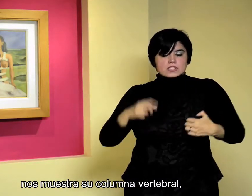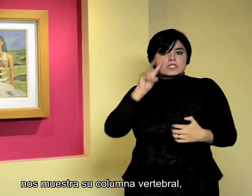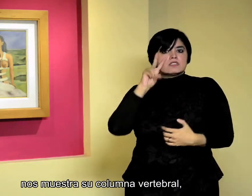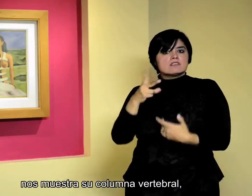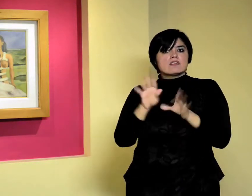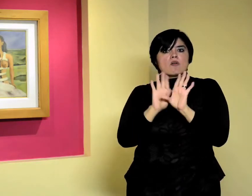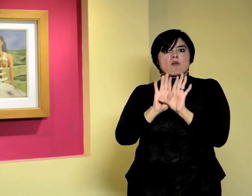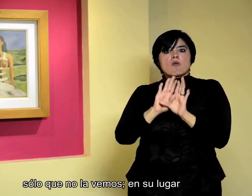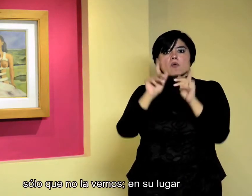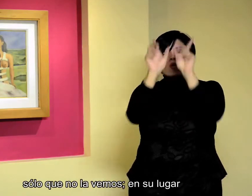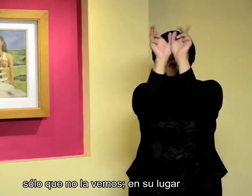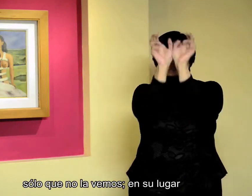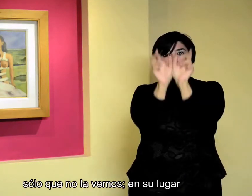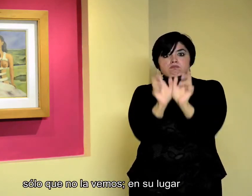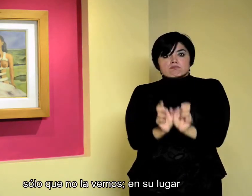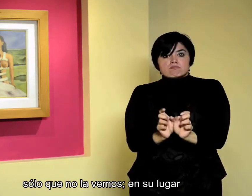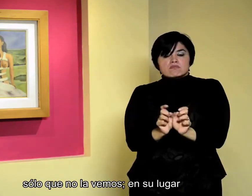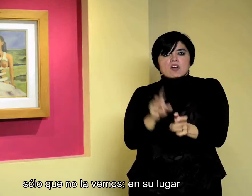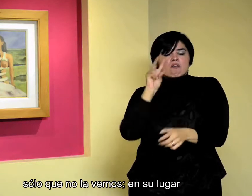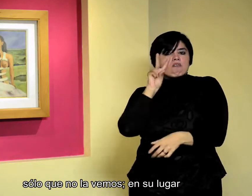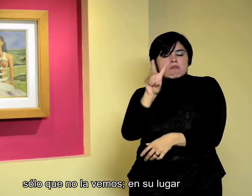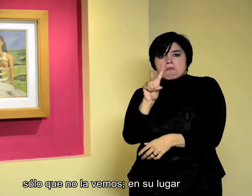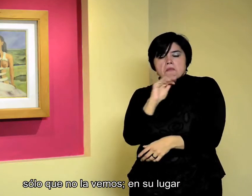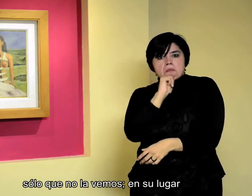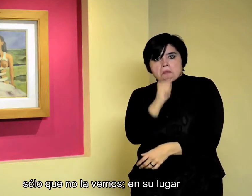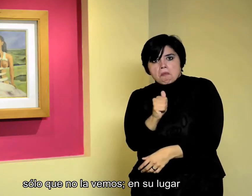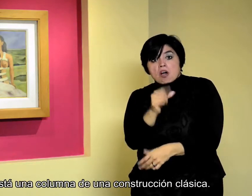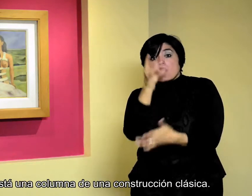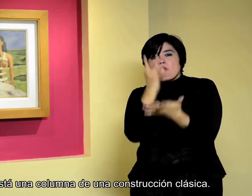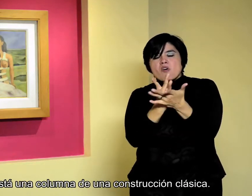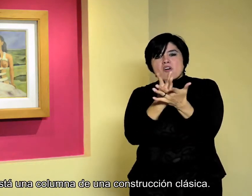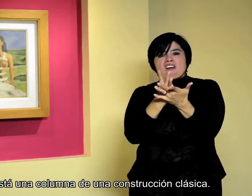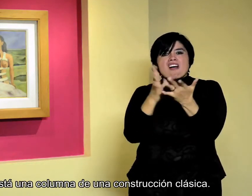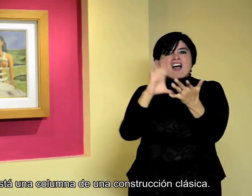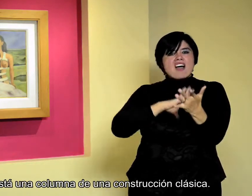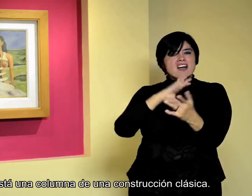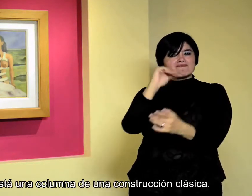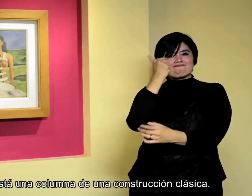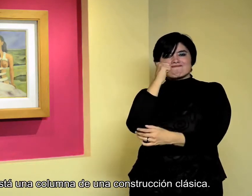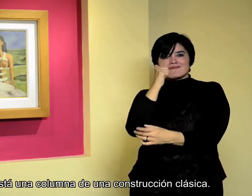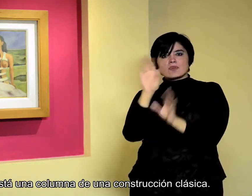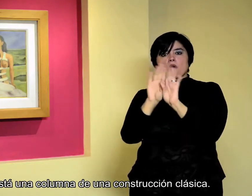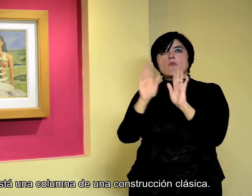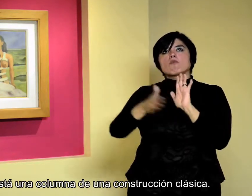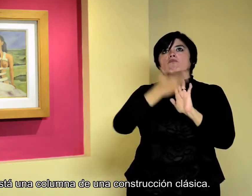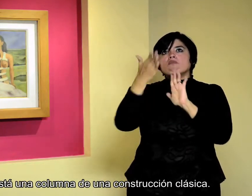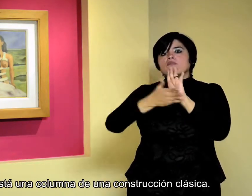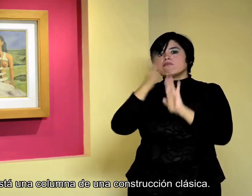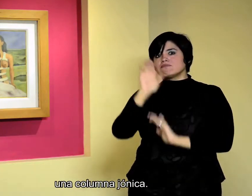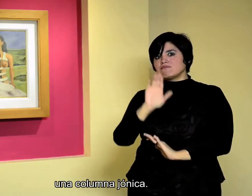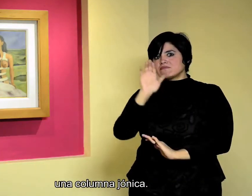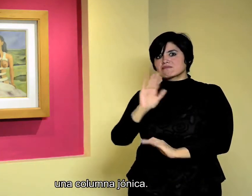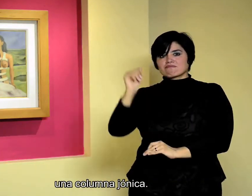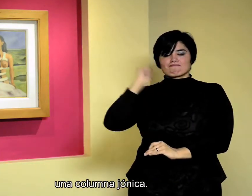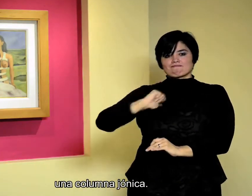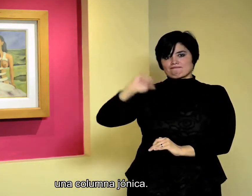vertebral, solo que no la vemos. En su lugar está una columna de una construcción clásica, una columna